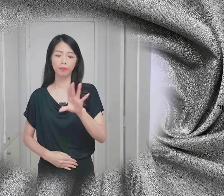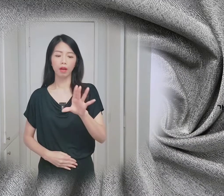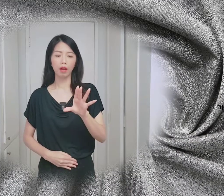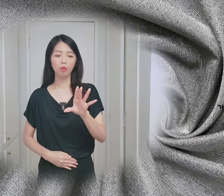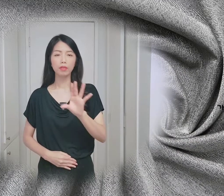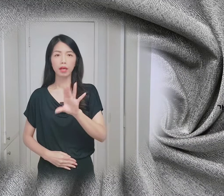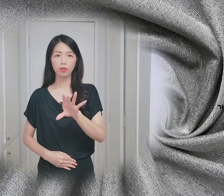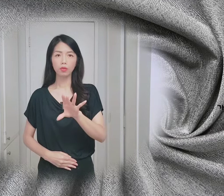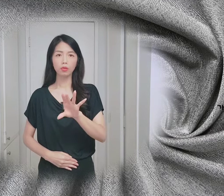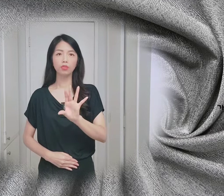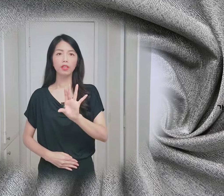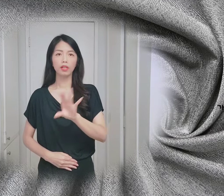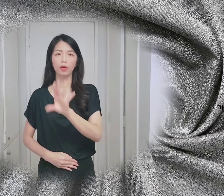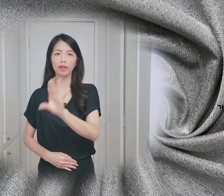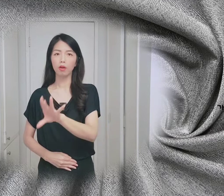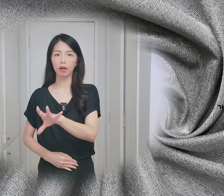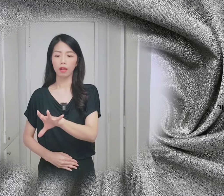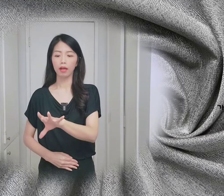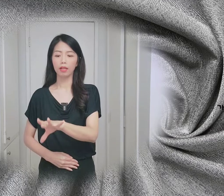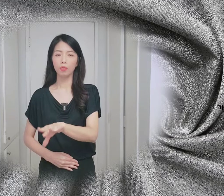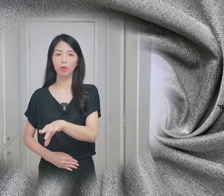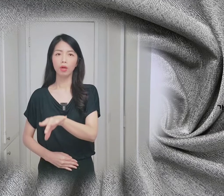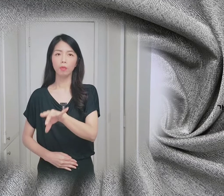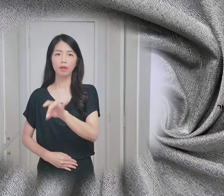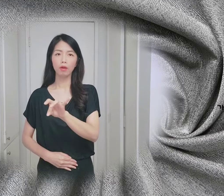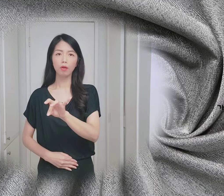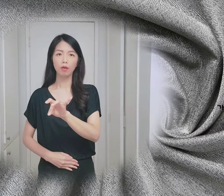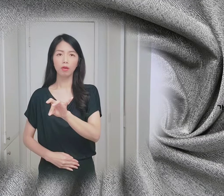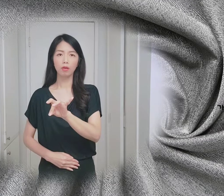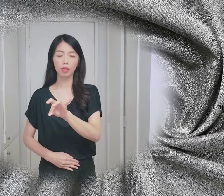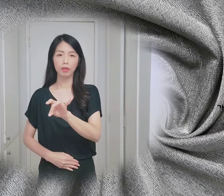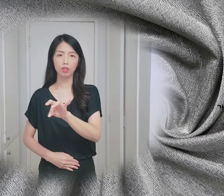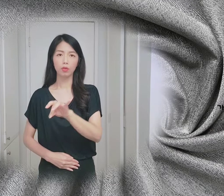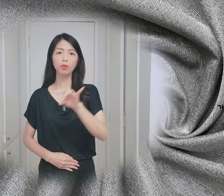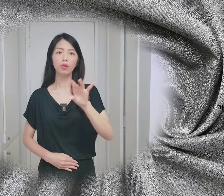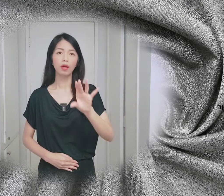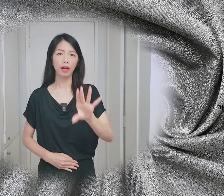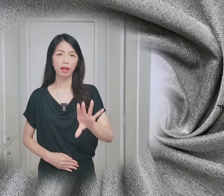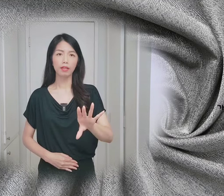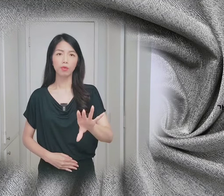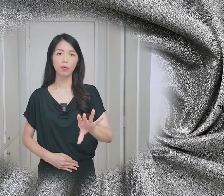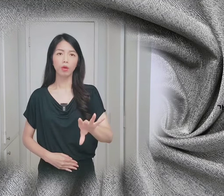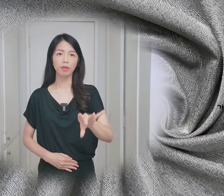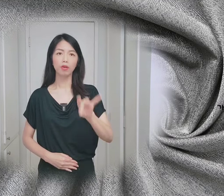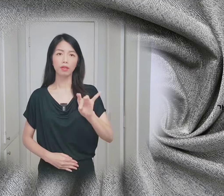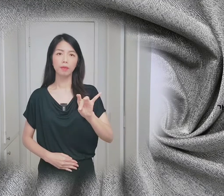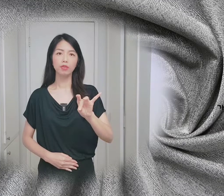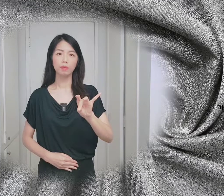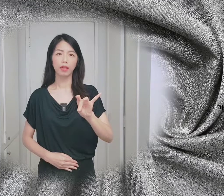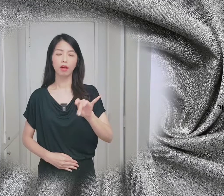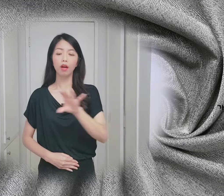수어는요. 엄지하고 중지를 이용해서 아래에서 위로 올라오면서 잡아주시고 아래에서 위로